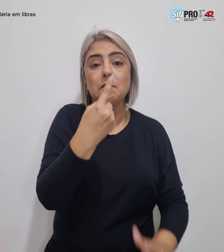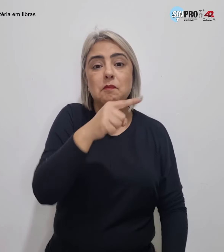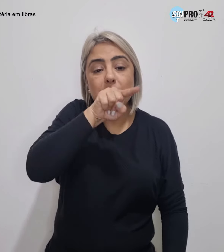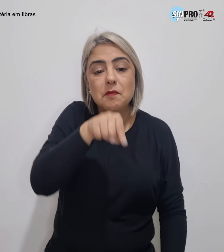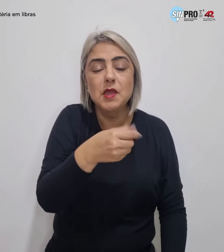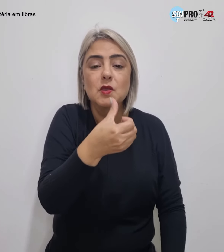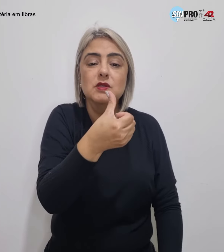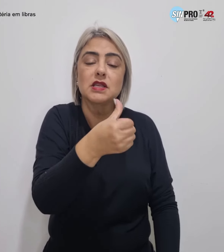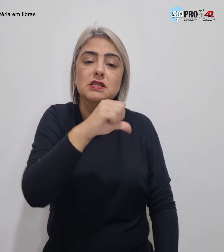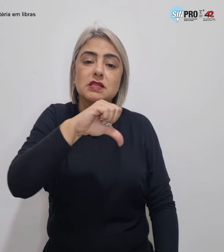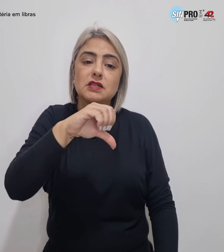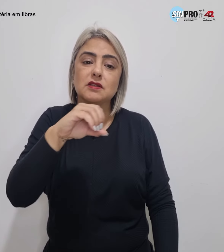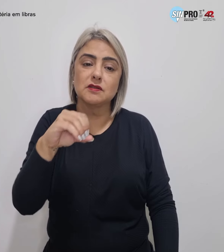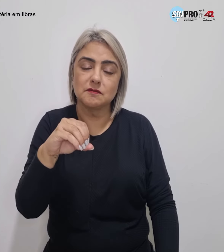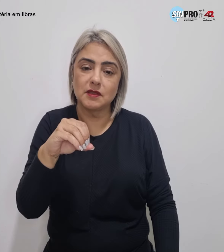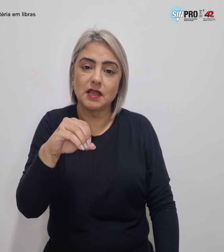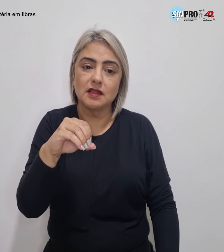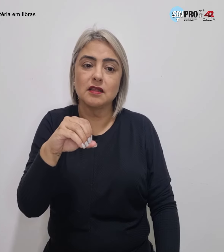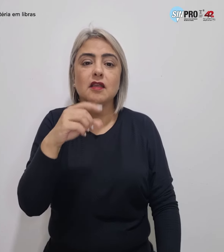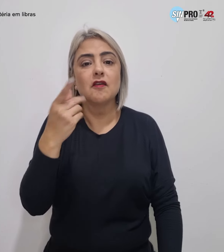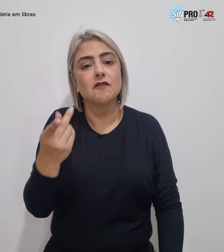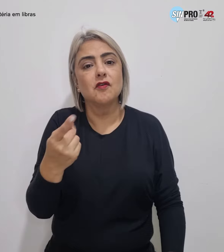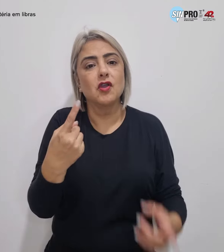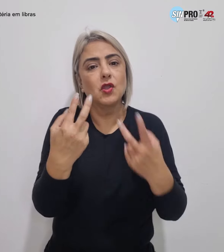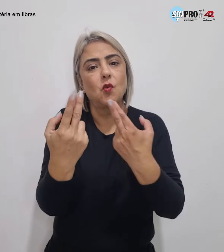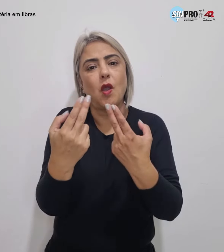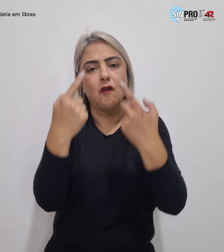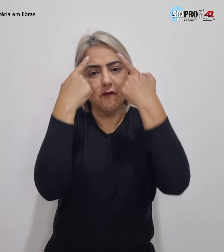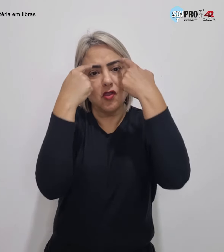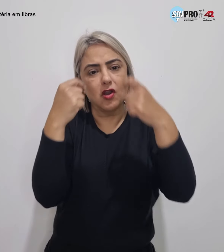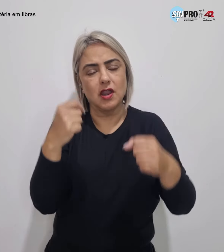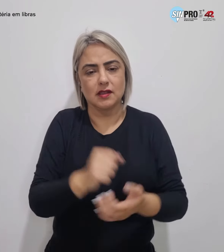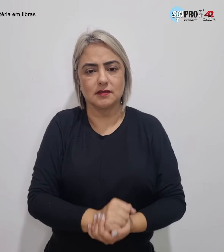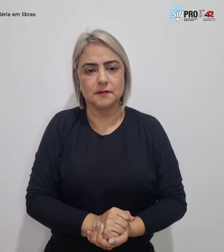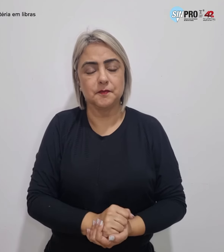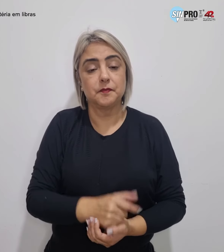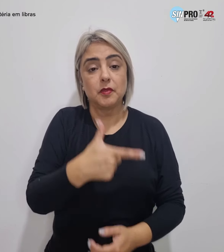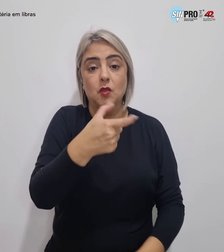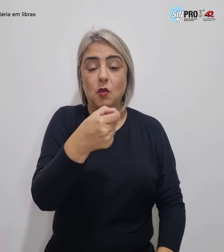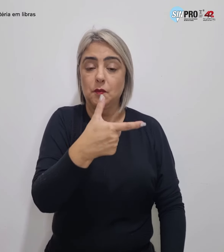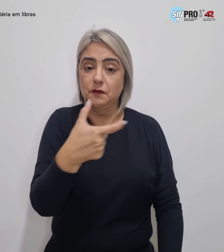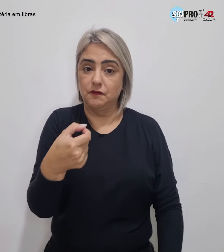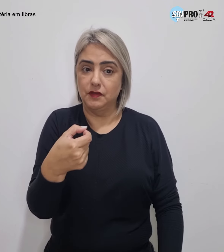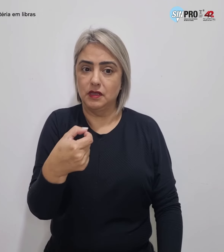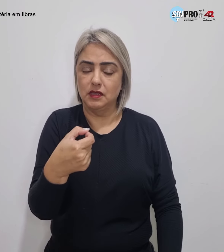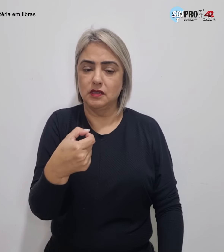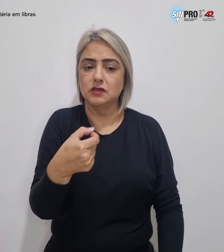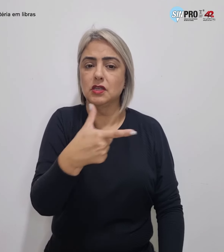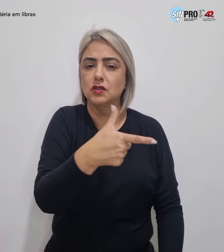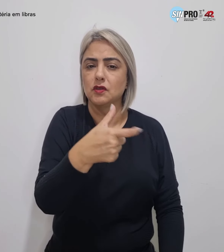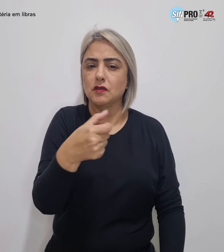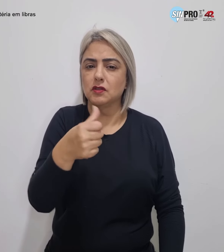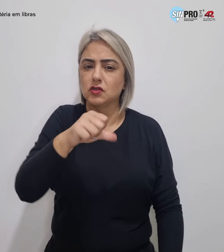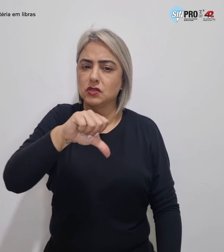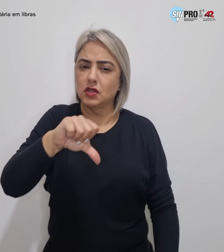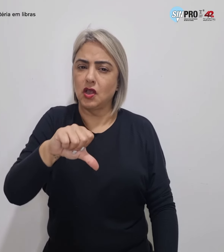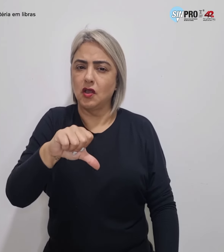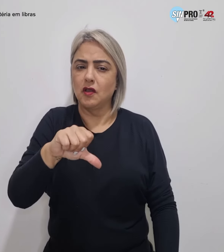1690 foram dessa natureza em 2020 e 2019 os